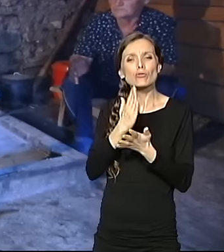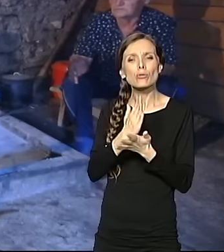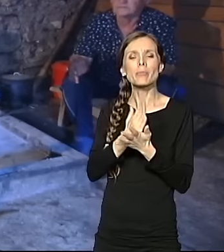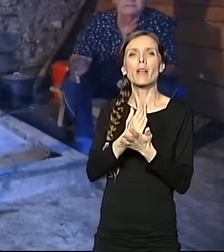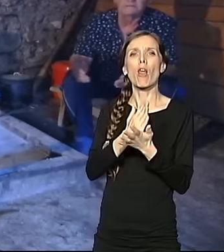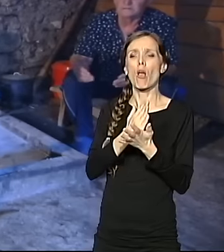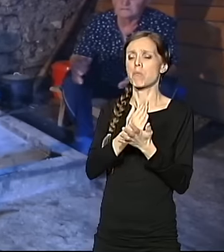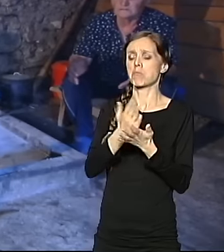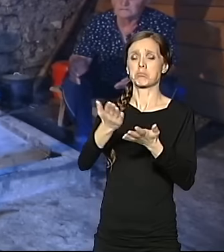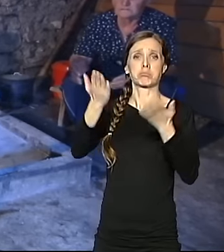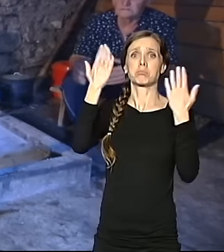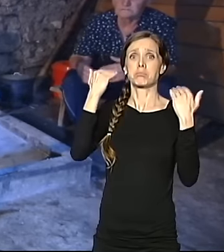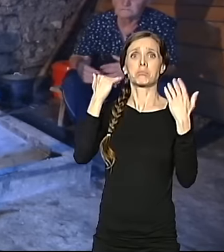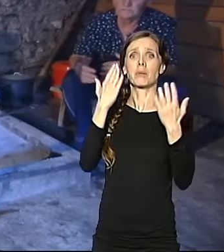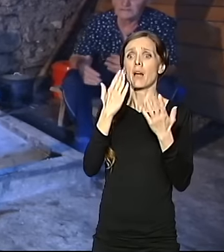je po 10